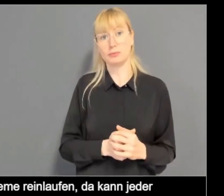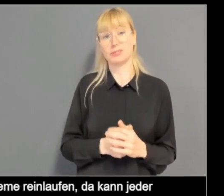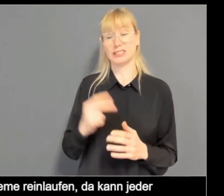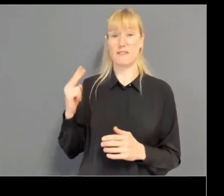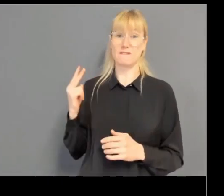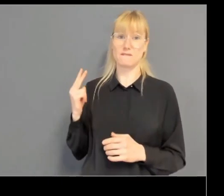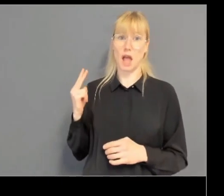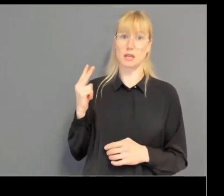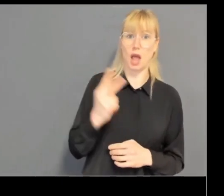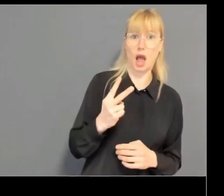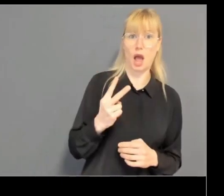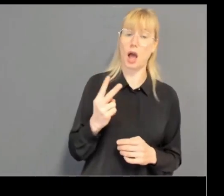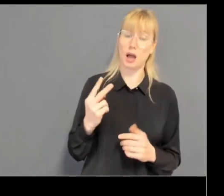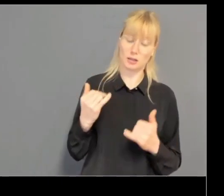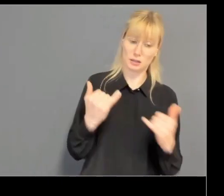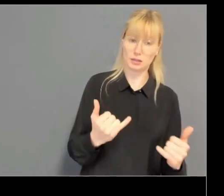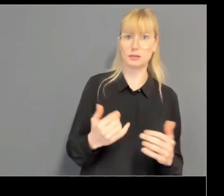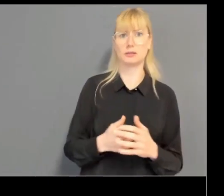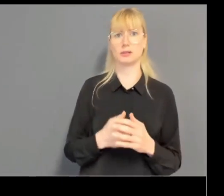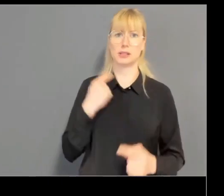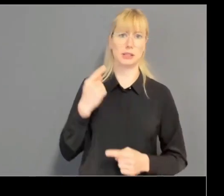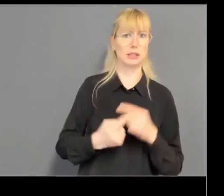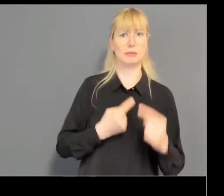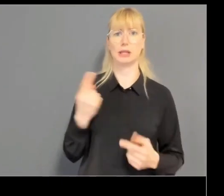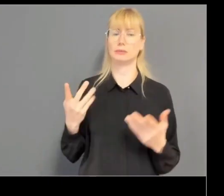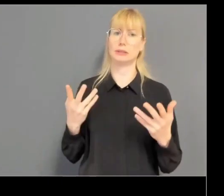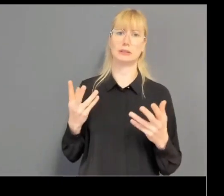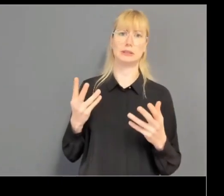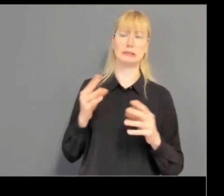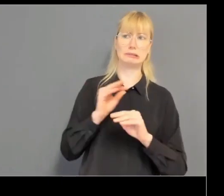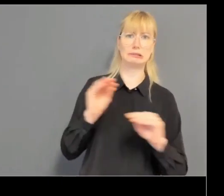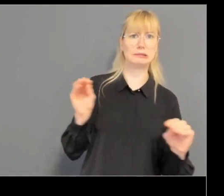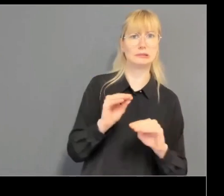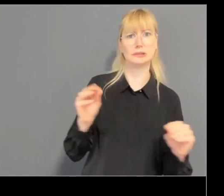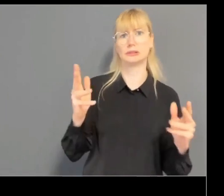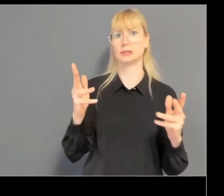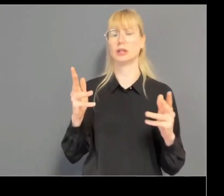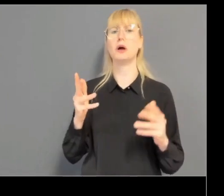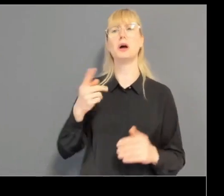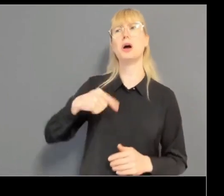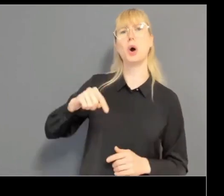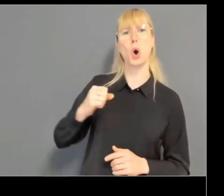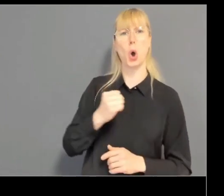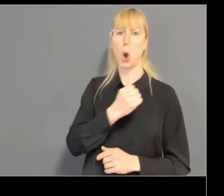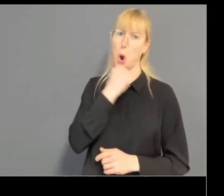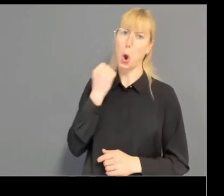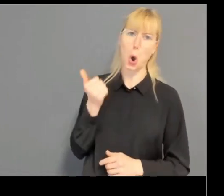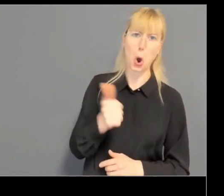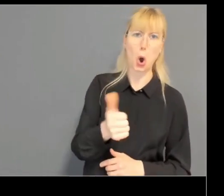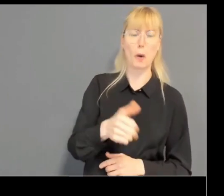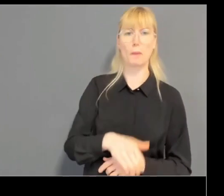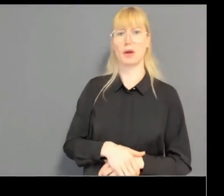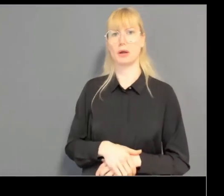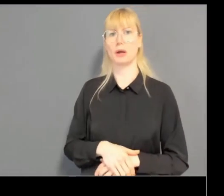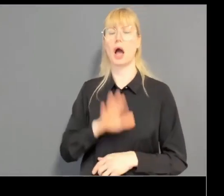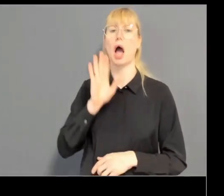es verglichen mit dem, was wir auch in den letzten 2 Jahren immer gepredigt haben und wie wir schrittweise vorgegangen sind, aus meiner